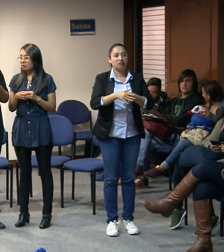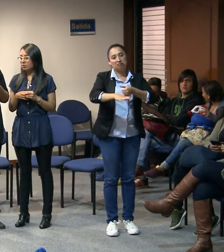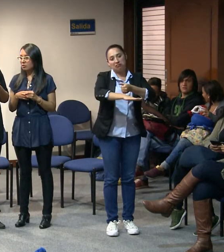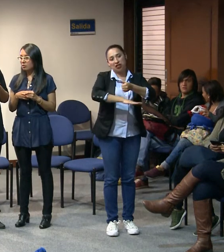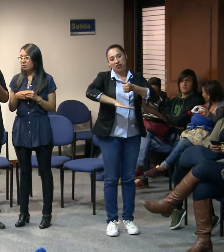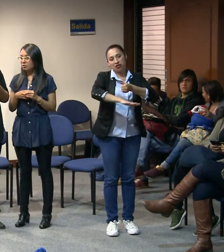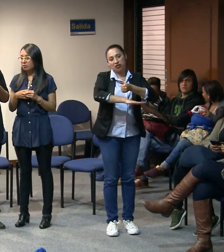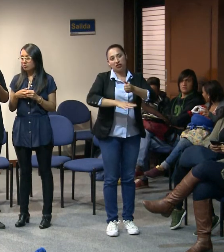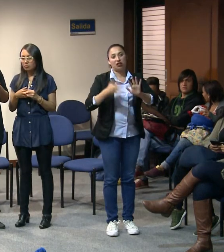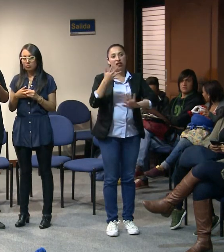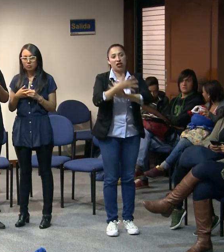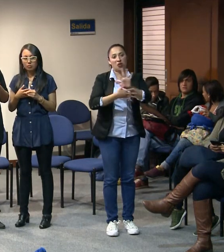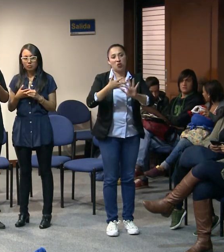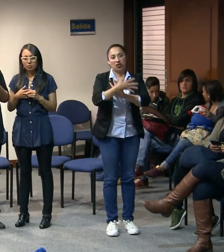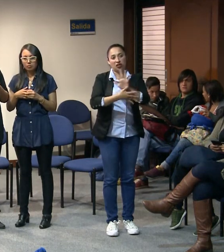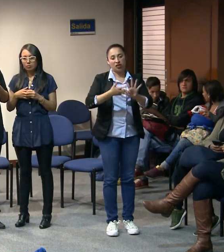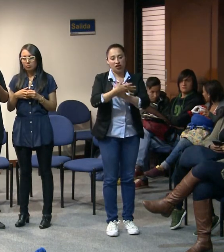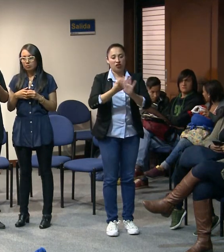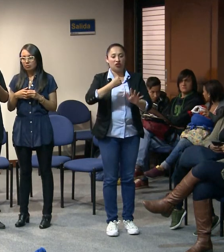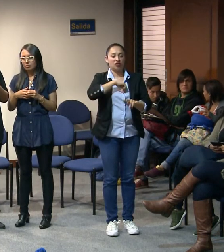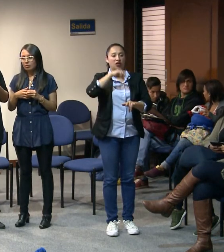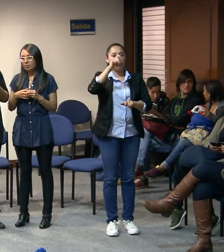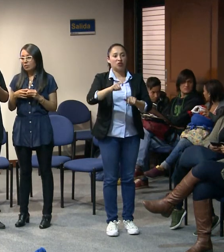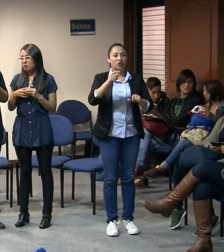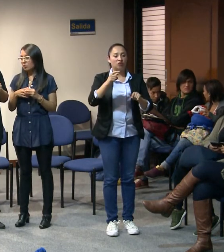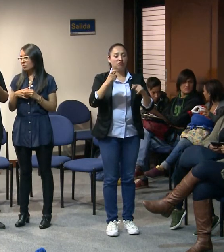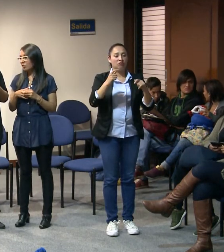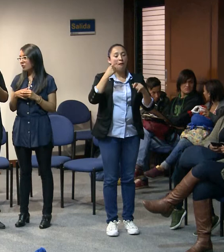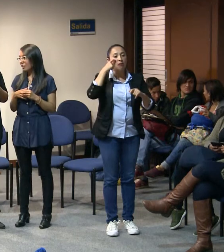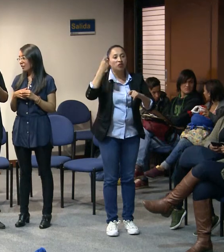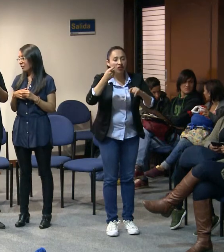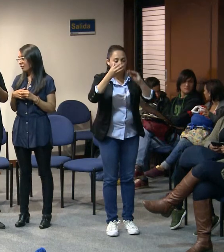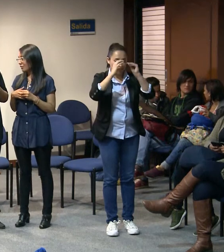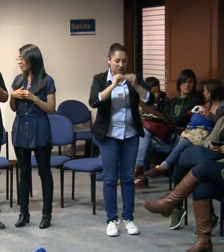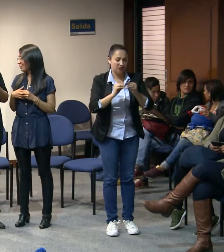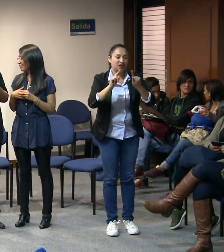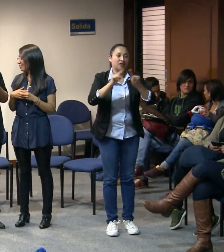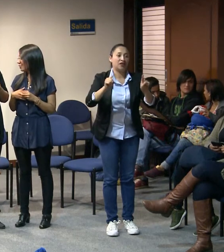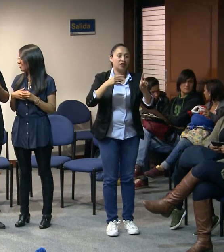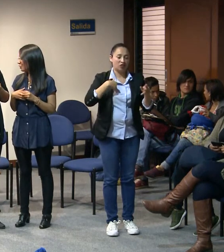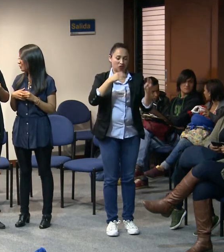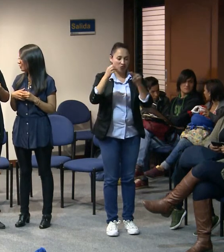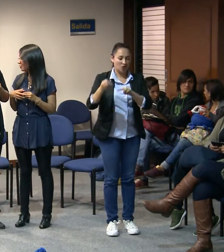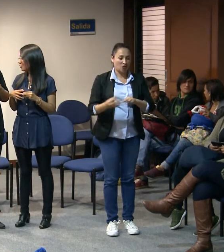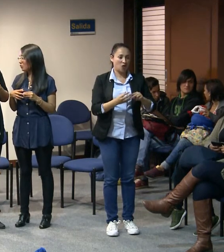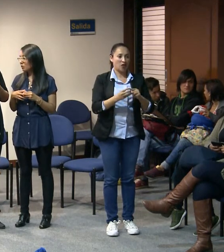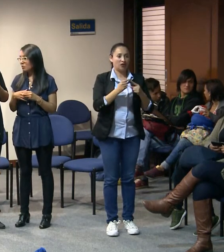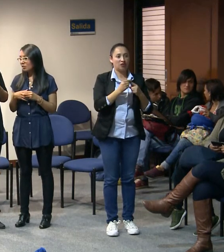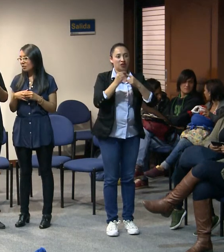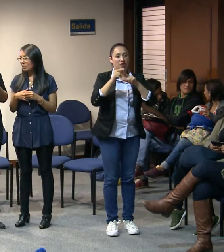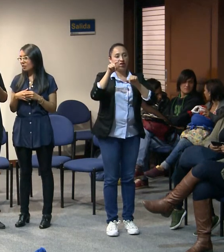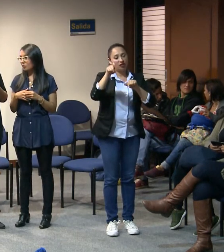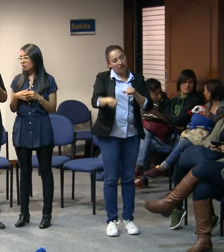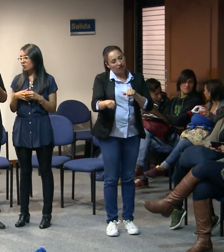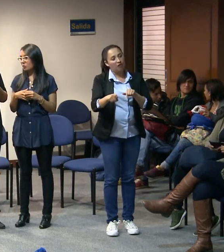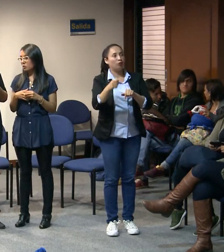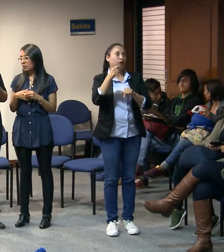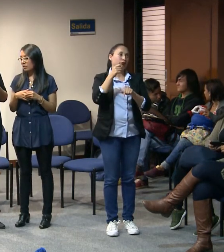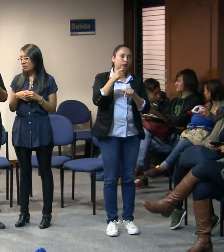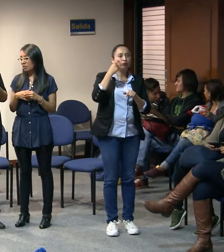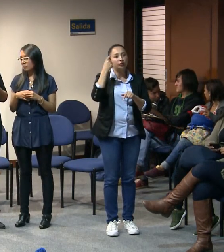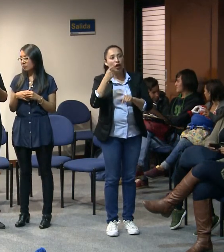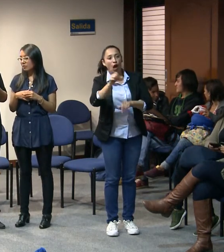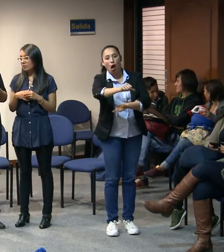básico de lengua de señas, entonces tendríamos que buscar otras maneras y como educadoras especiales tendríamos que buscar otros apoyos